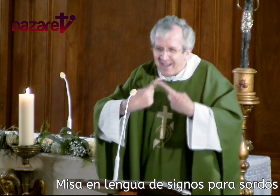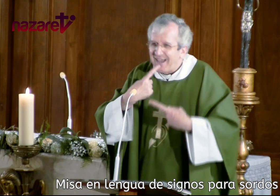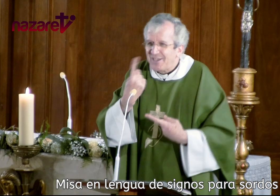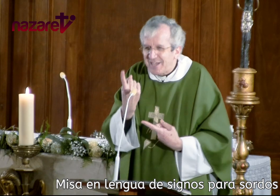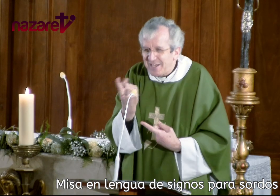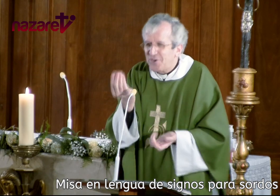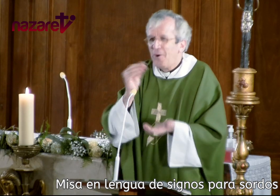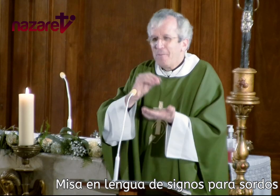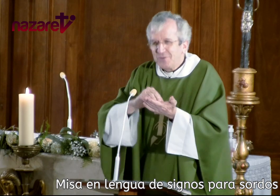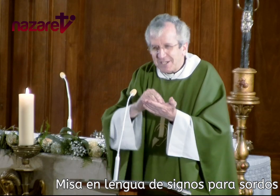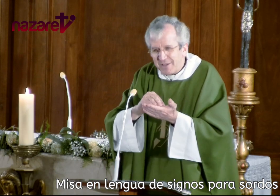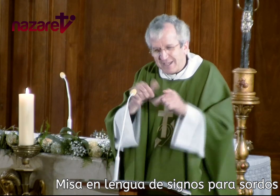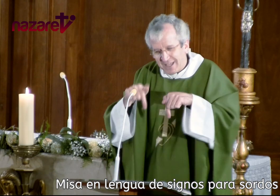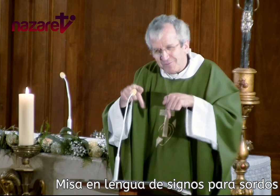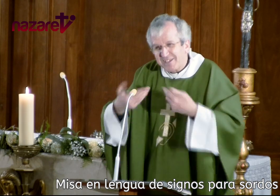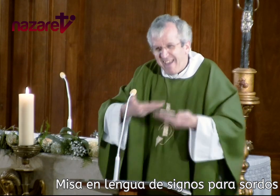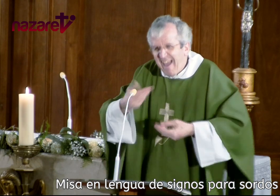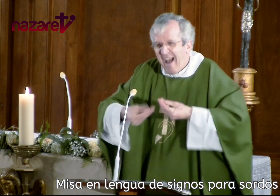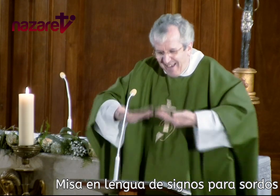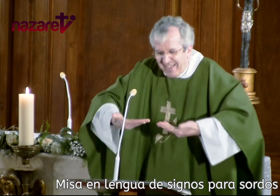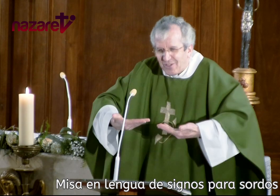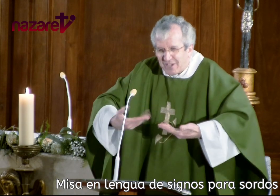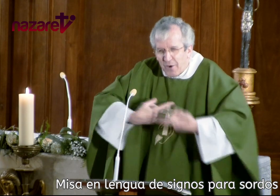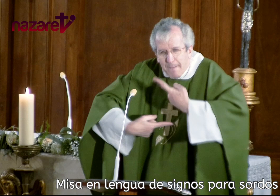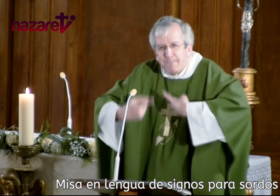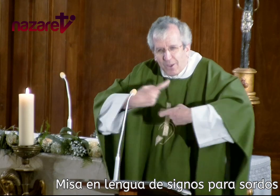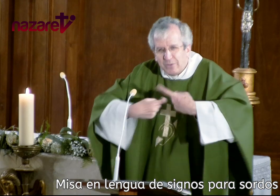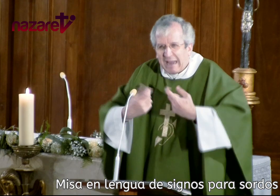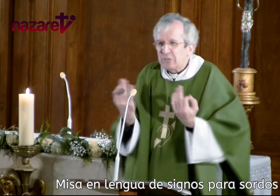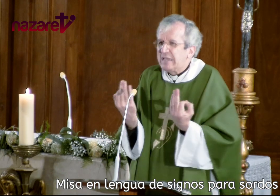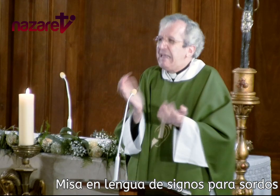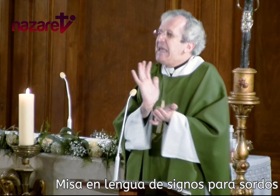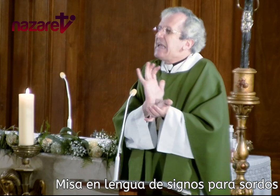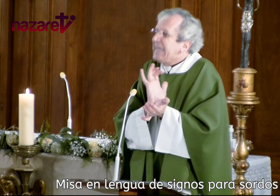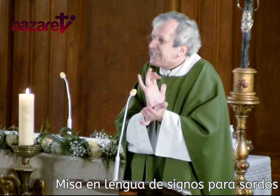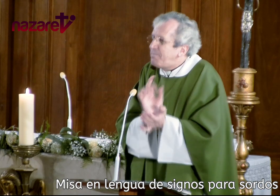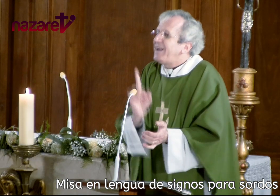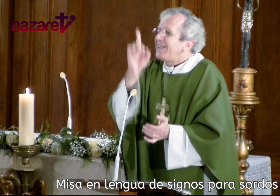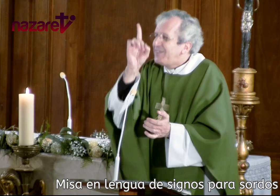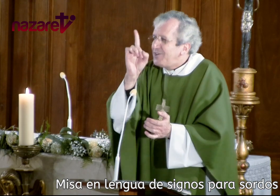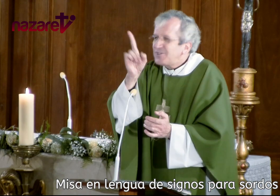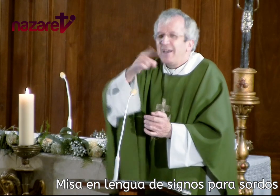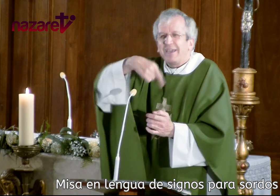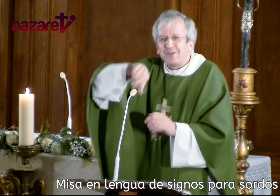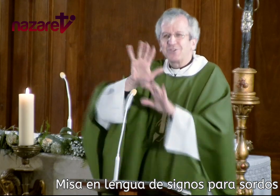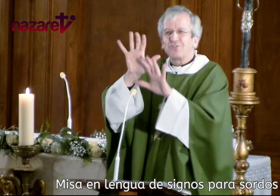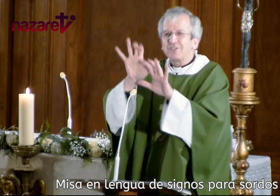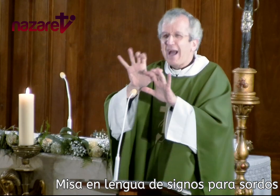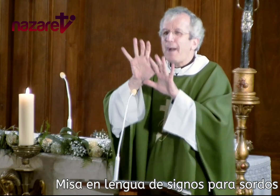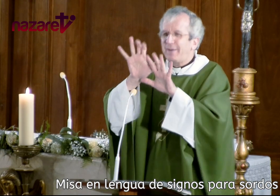que os he dicho muchas veces que tenemos que hacernos ahora que spears a dios que nosotros aprendamos